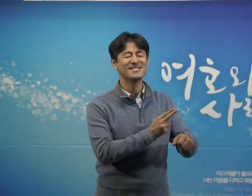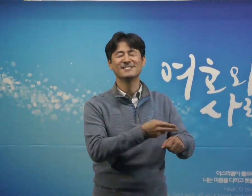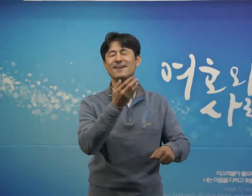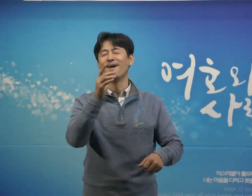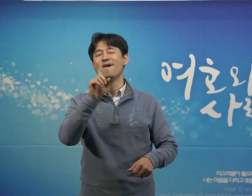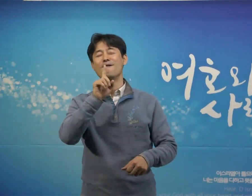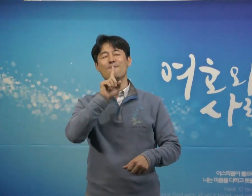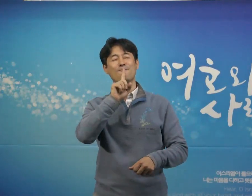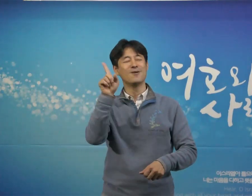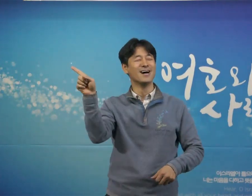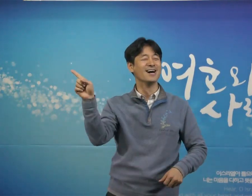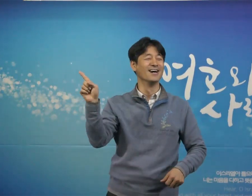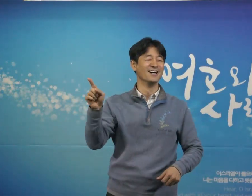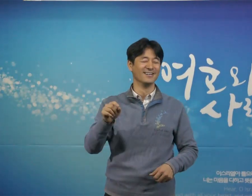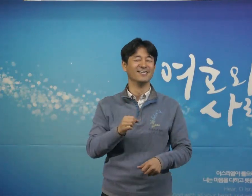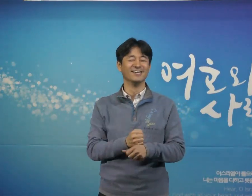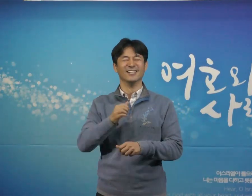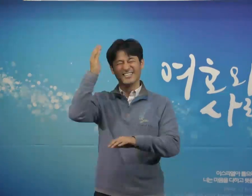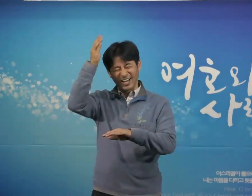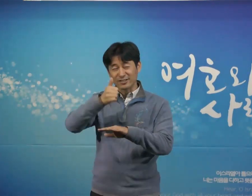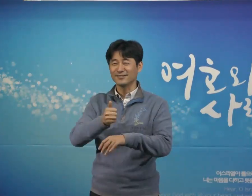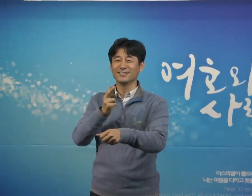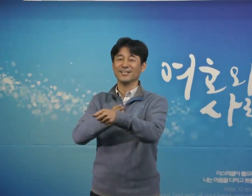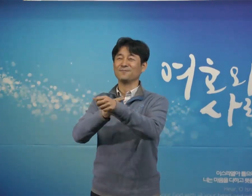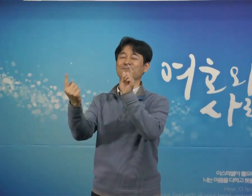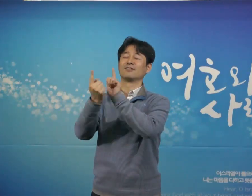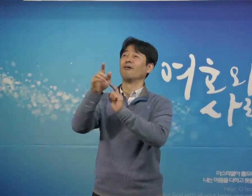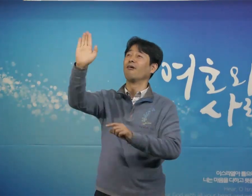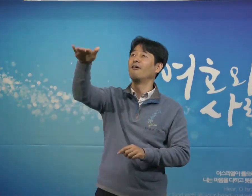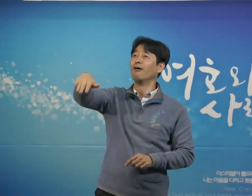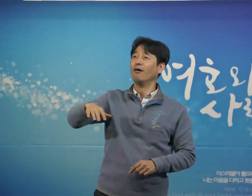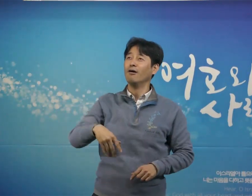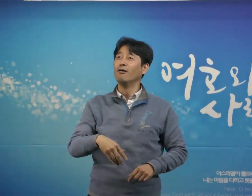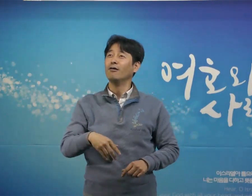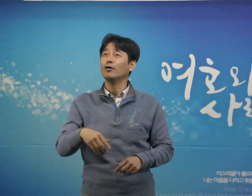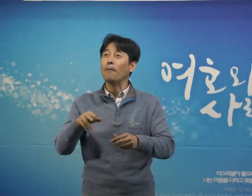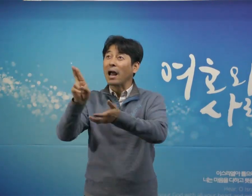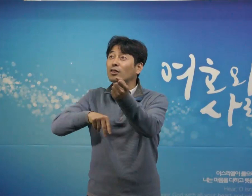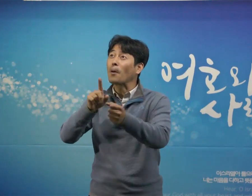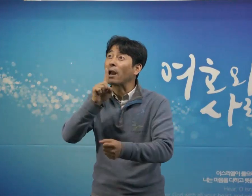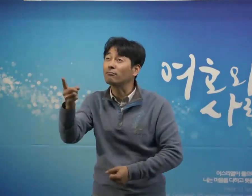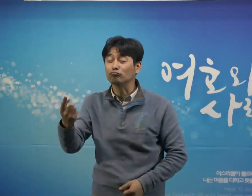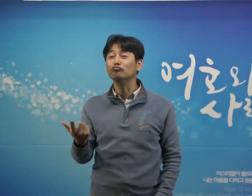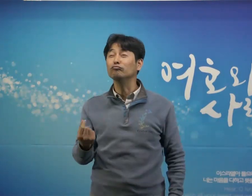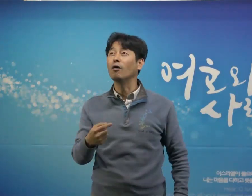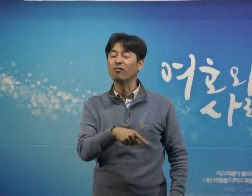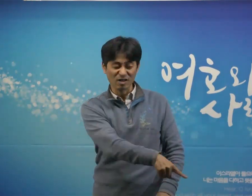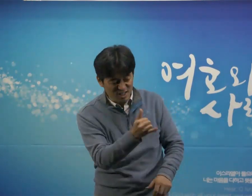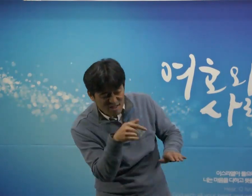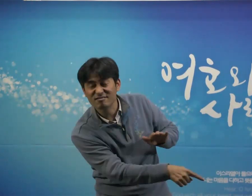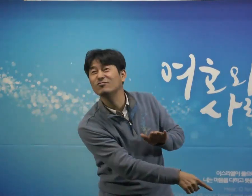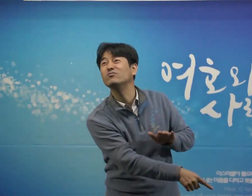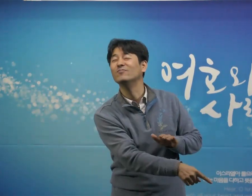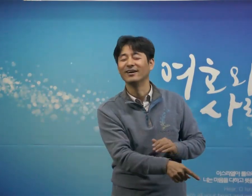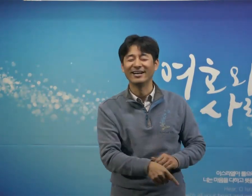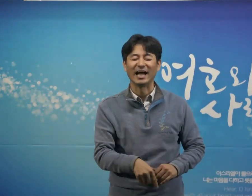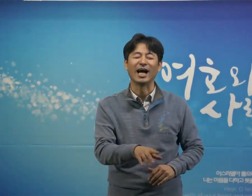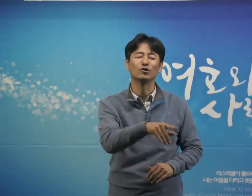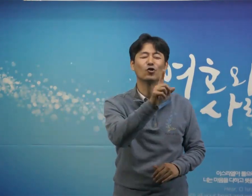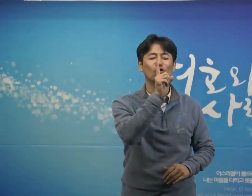것인데 선생님께서 팔렸다라고 해놓고는 거기다 놓은 것이죠. 그래서 팔렸다고 했는데 왜 여기 있느냐 선생님한테